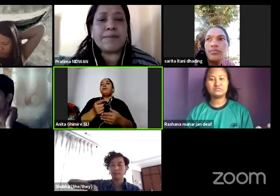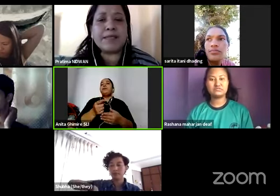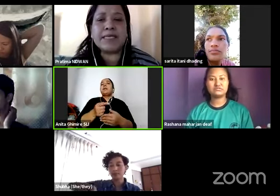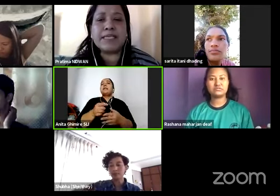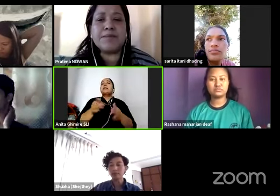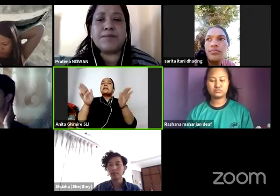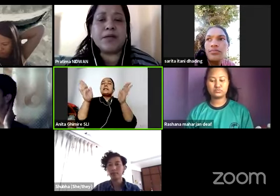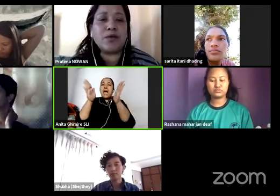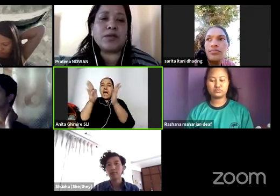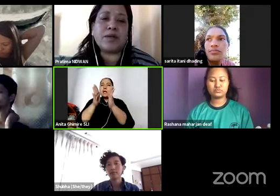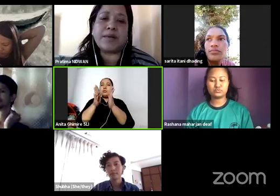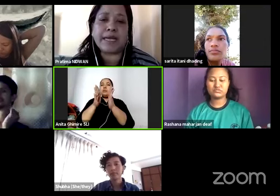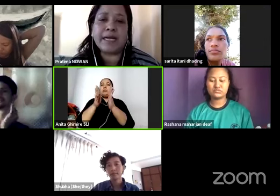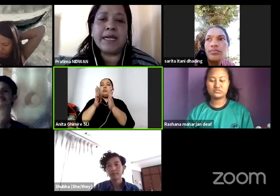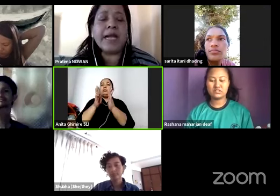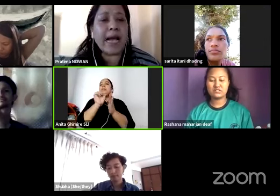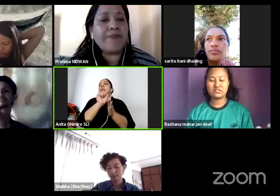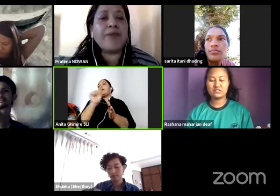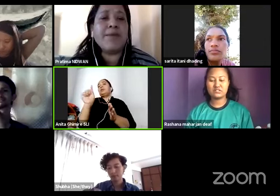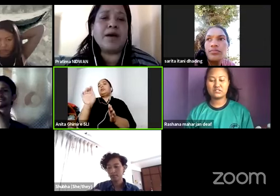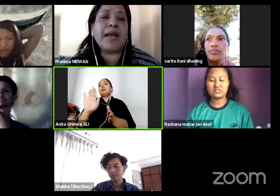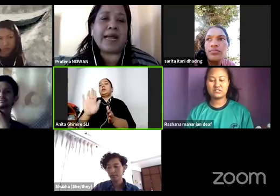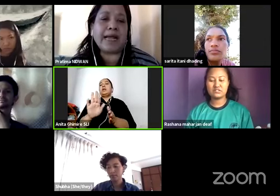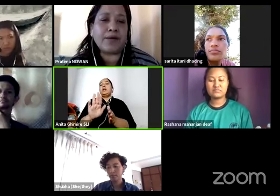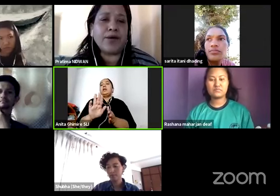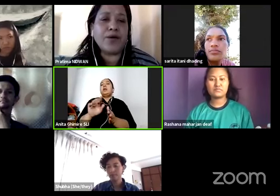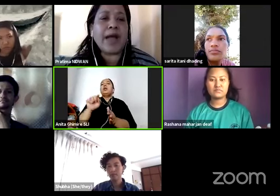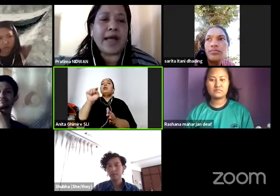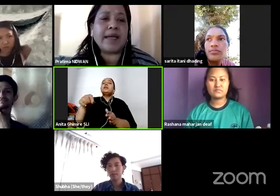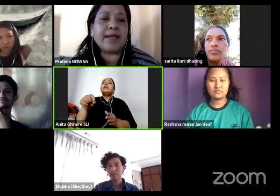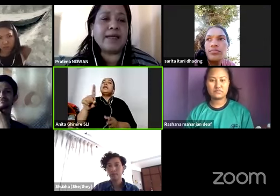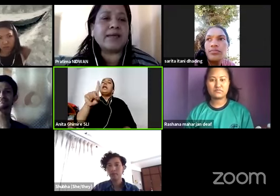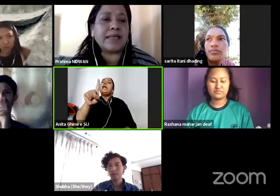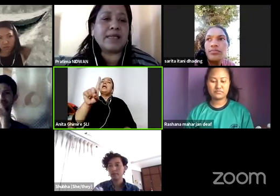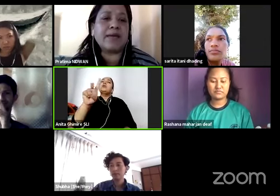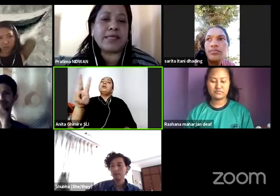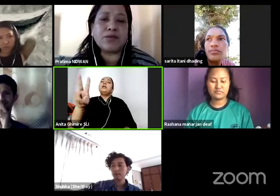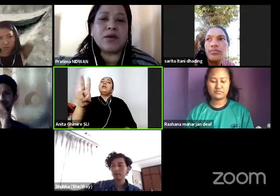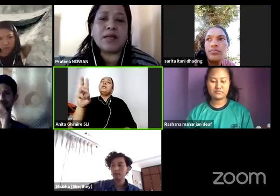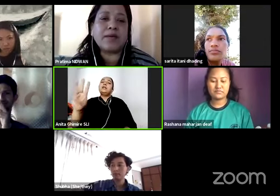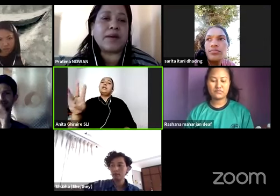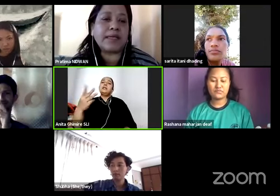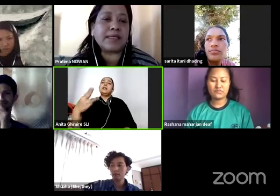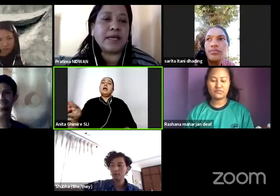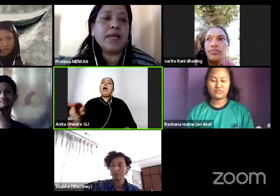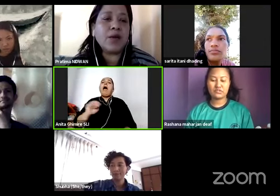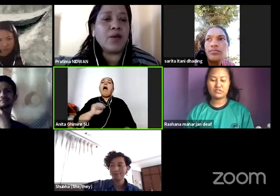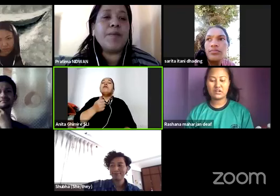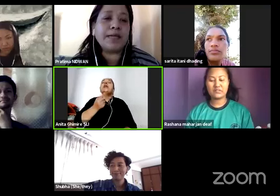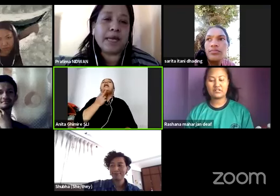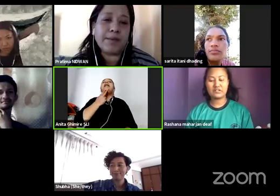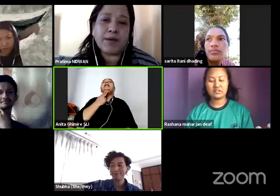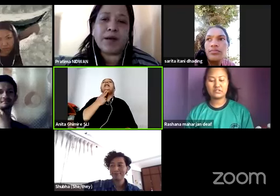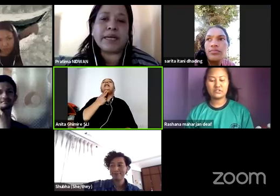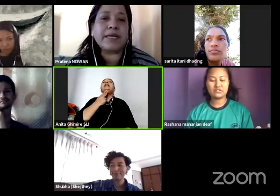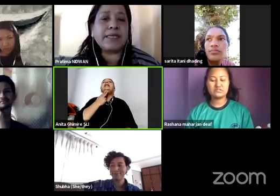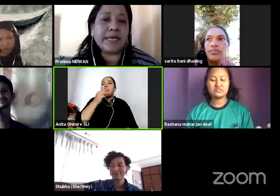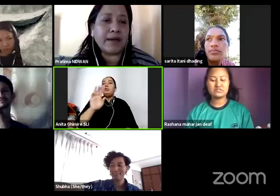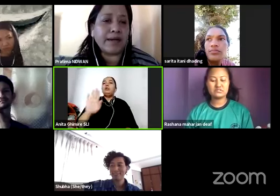टोकन रिप्रेजेन्टेटिभ पनि को हो त भन्दाखेरि आफूलाई मन लागेको नुन हाल्दाखेरि कतातिर मासु गल्छ भने जस्तै को